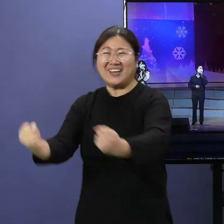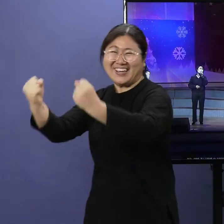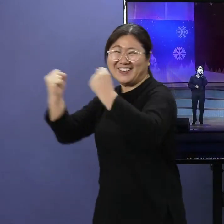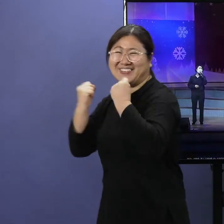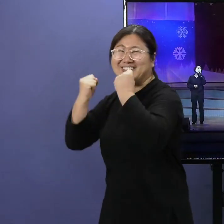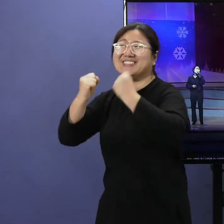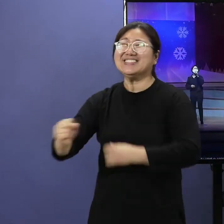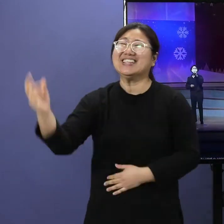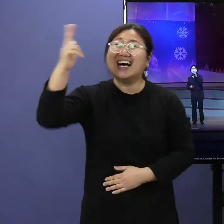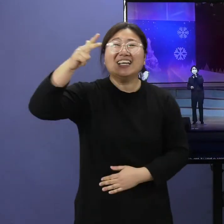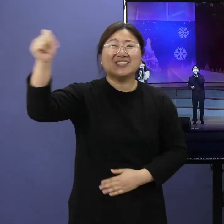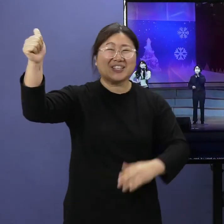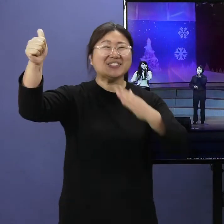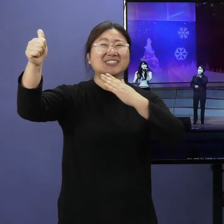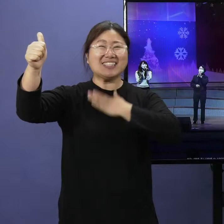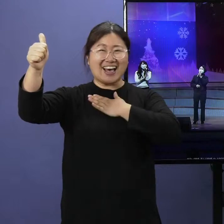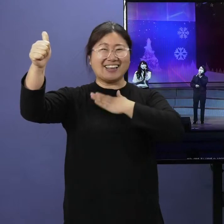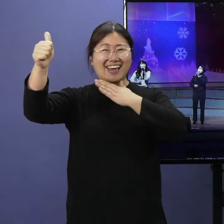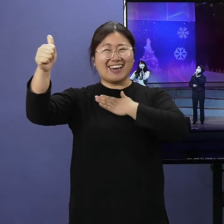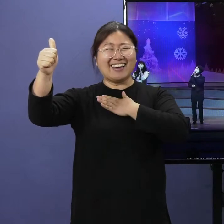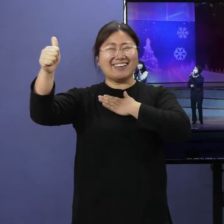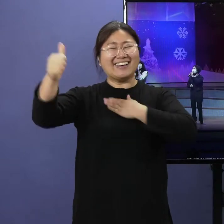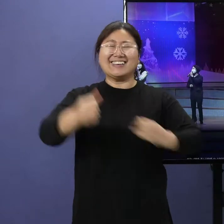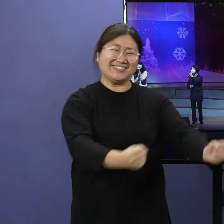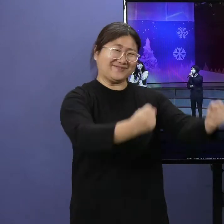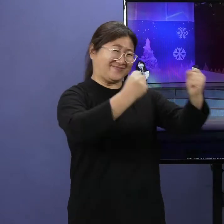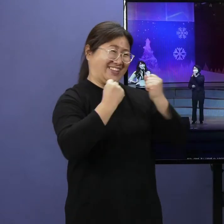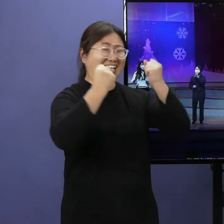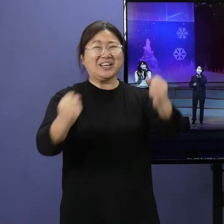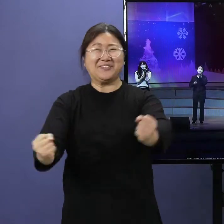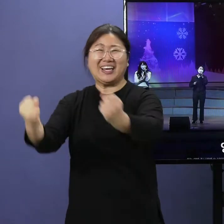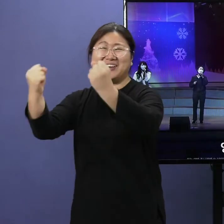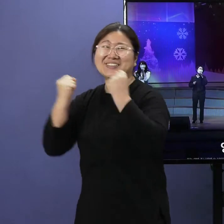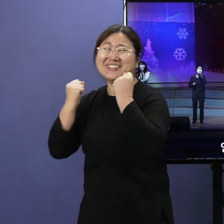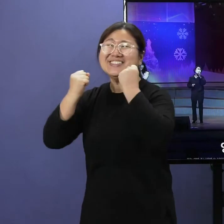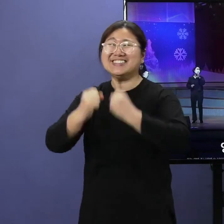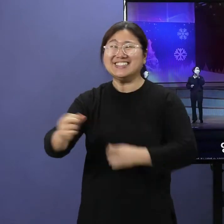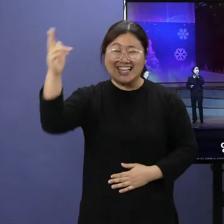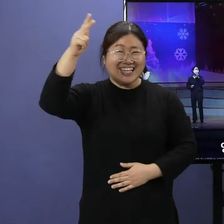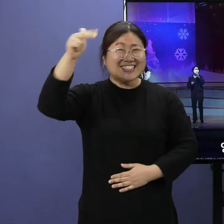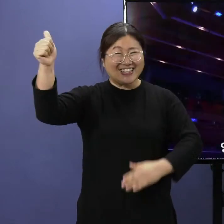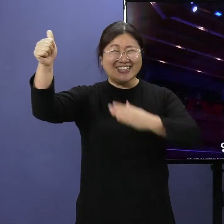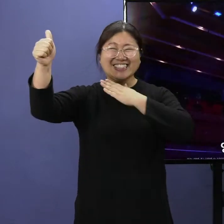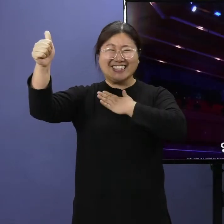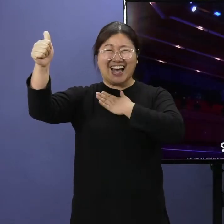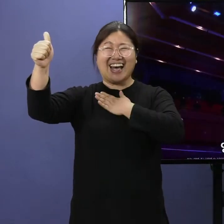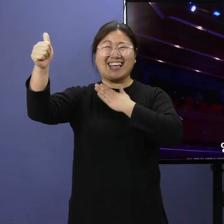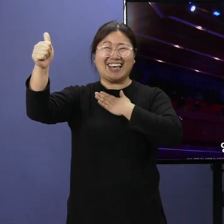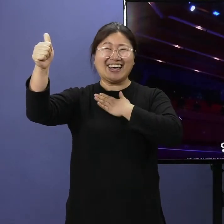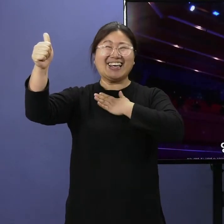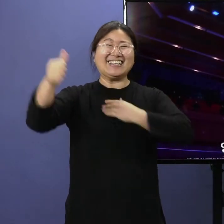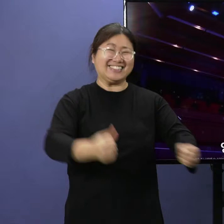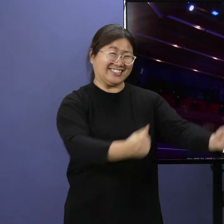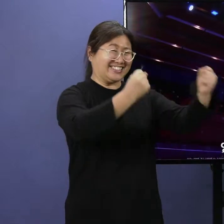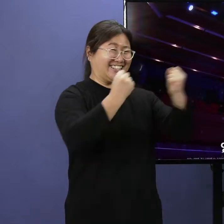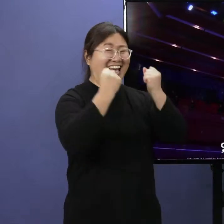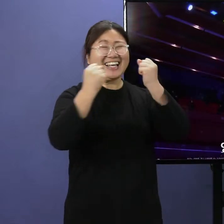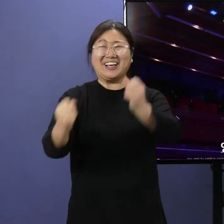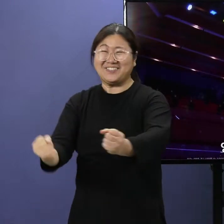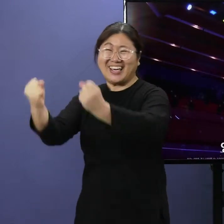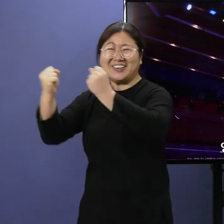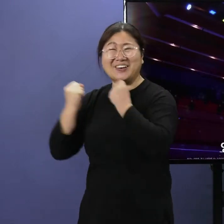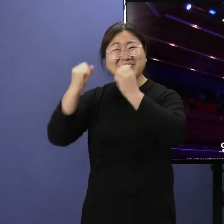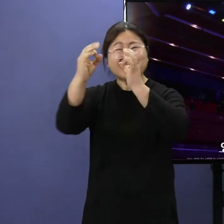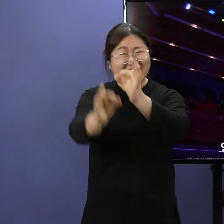힘이여, 주는 나의 힘이여, 주는 나의